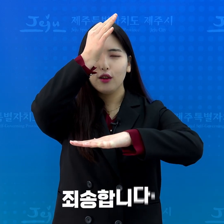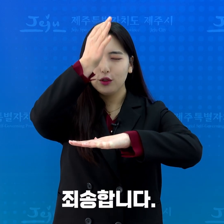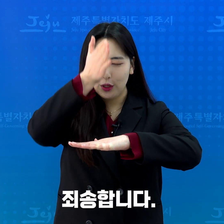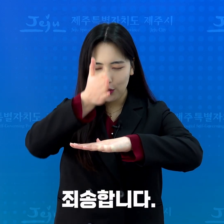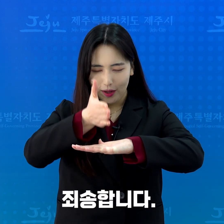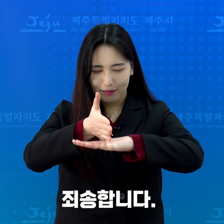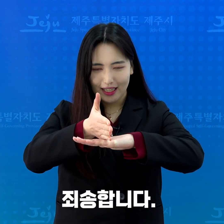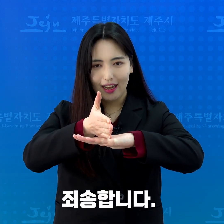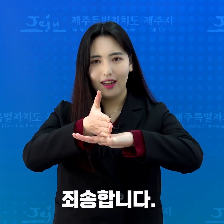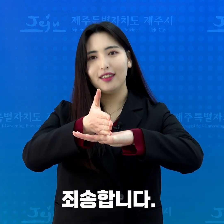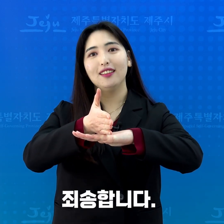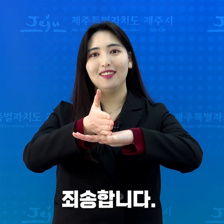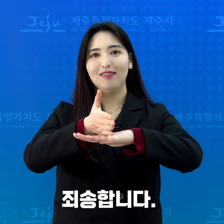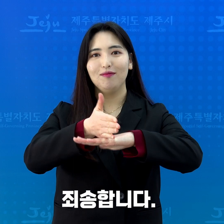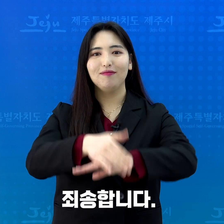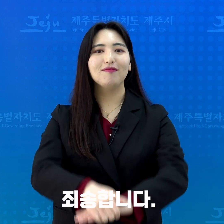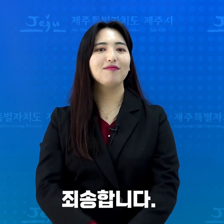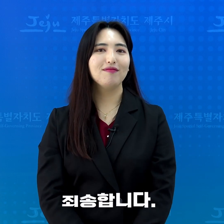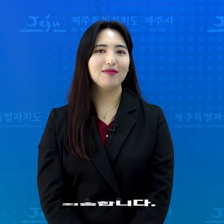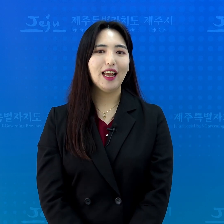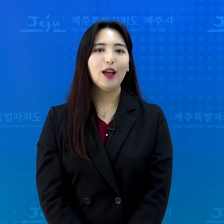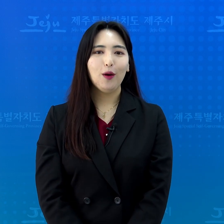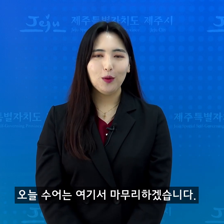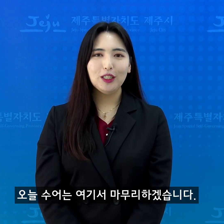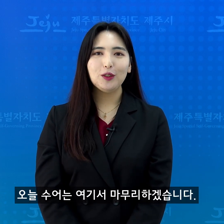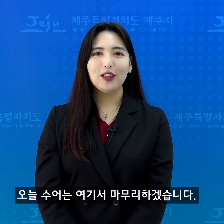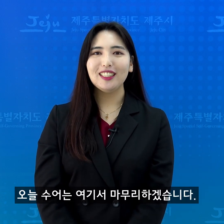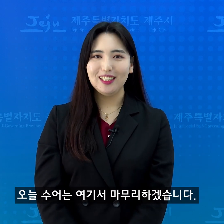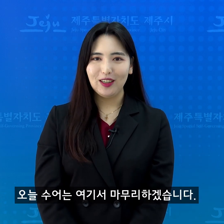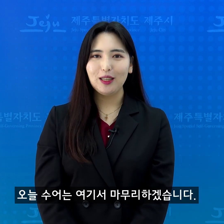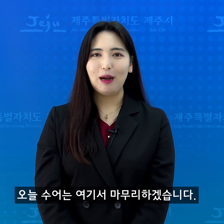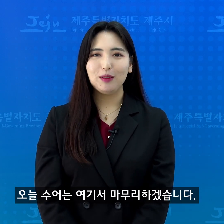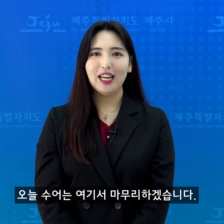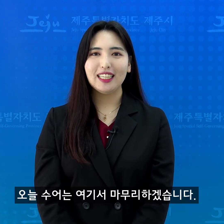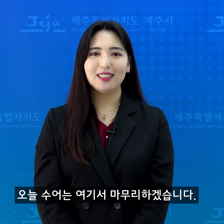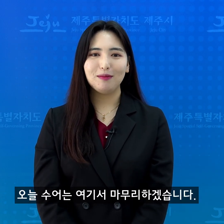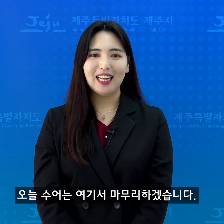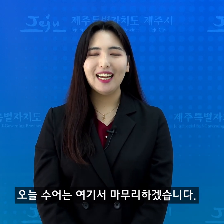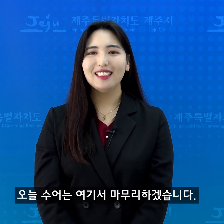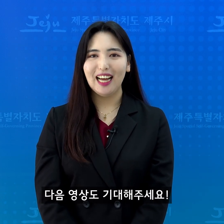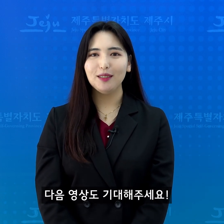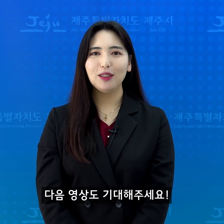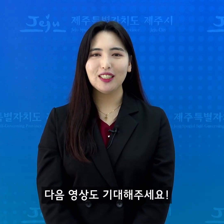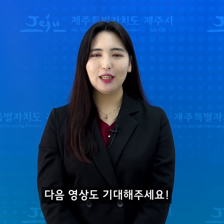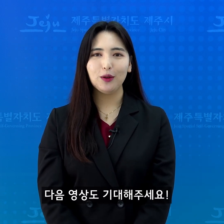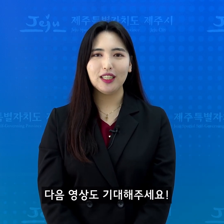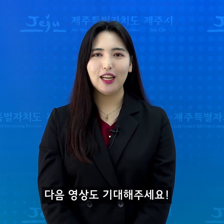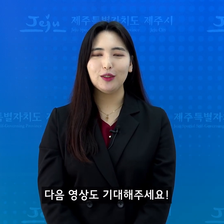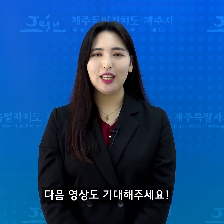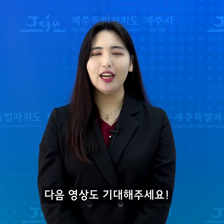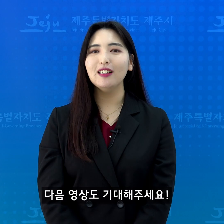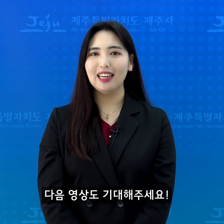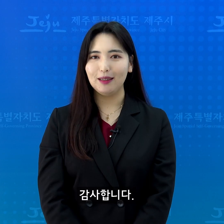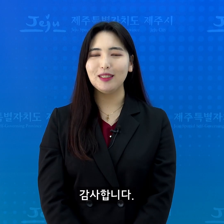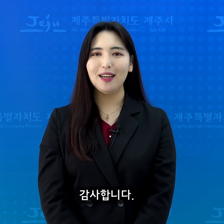죄송합니다. 오늘 수어는 여기서 마무리하겠습니다. 다음 영상도 기대해주세요. 감사합니다.